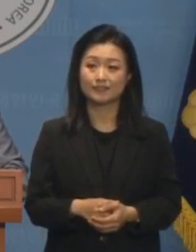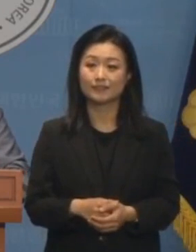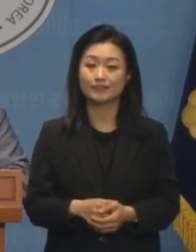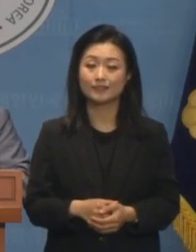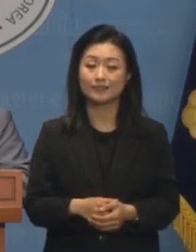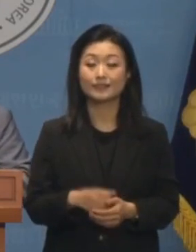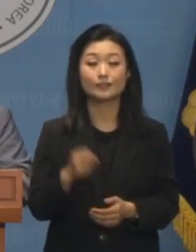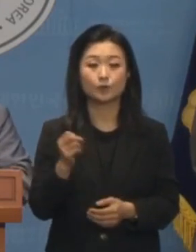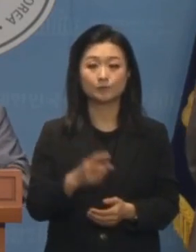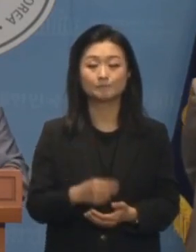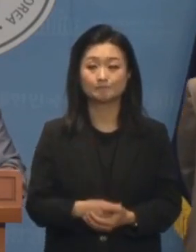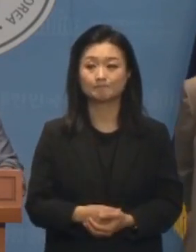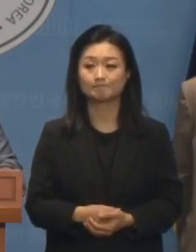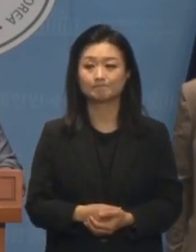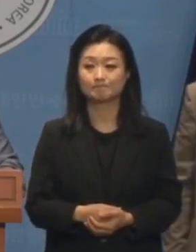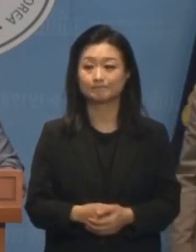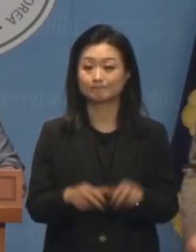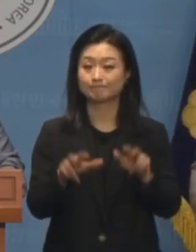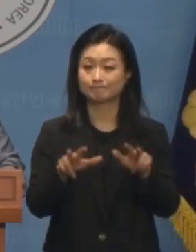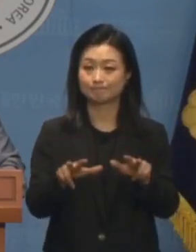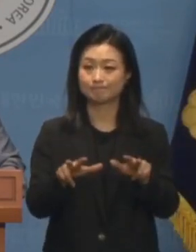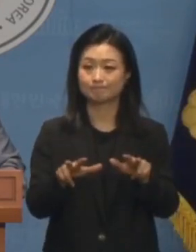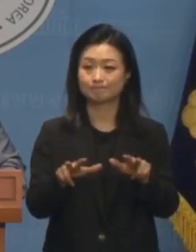평가는 별개로 어쨌든 지금